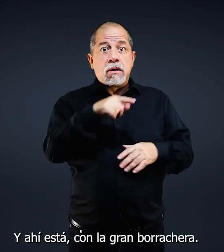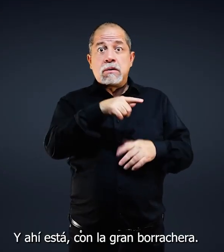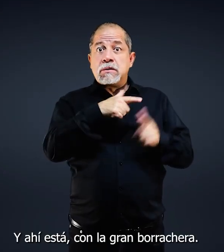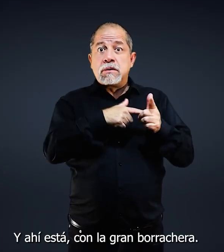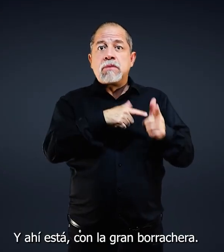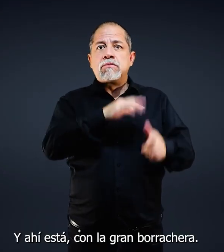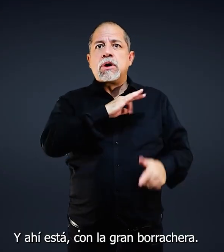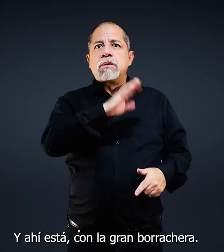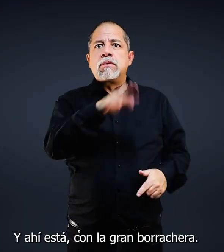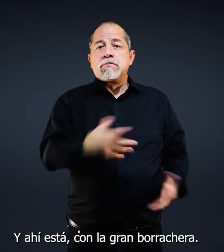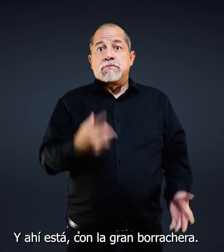con la gran borrachera.